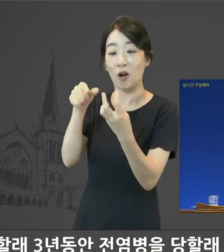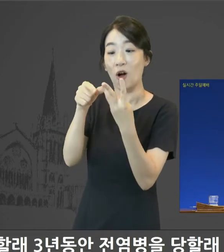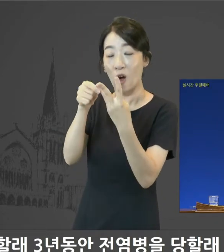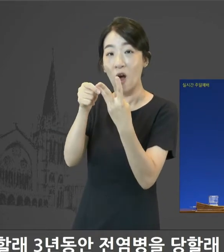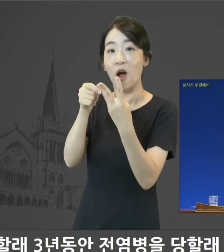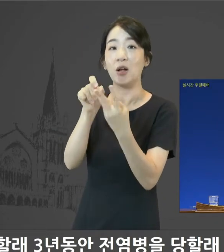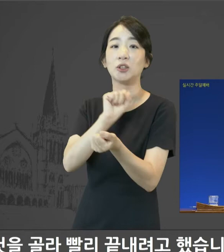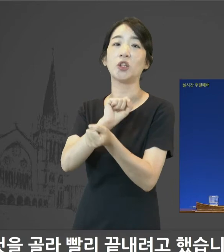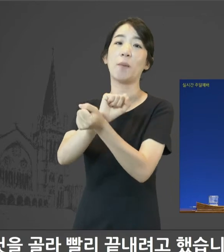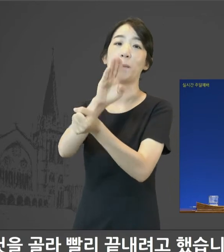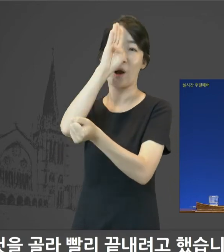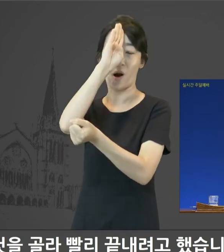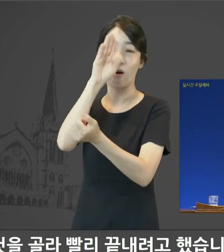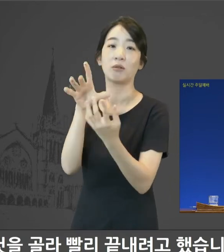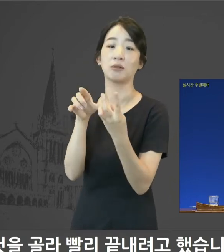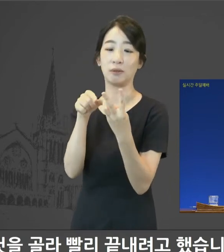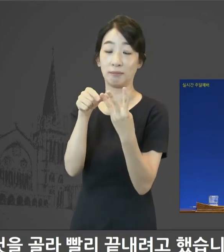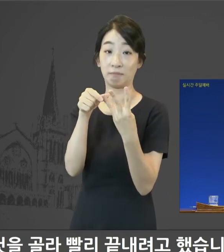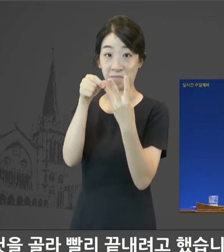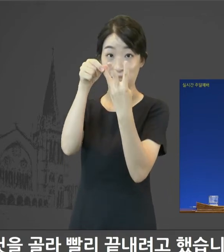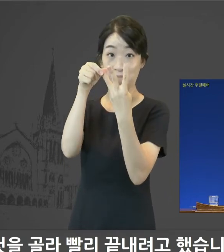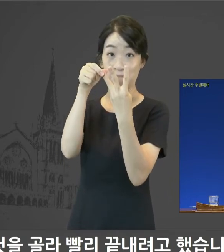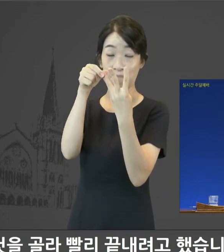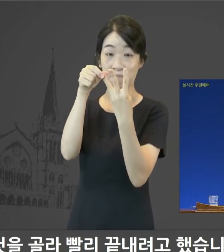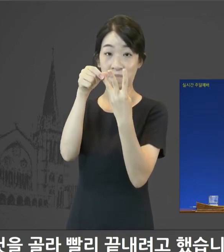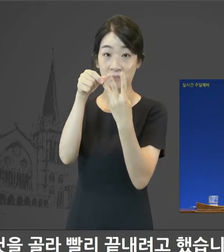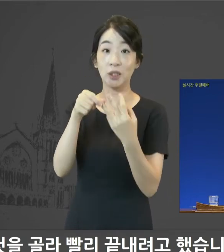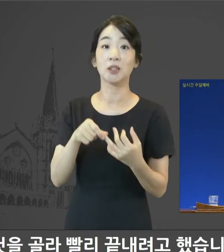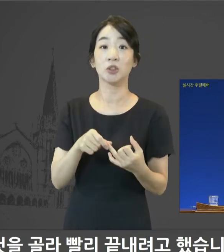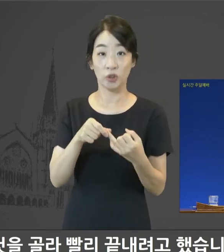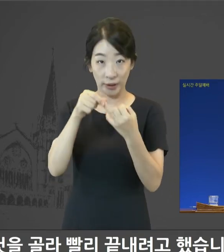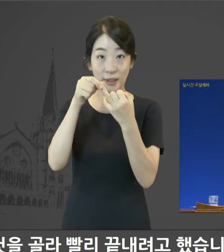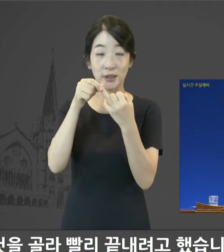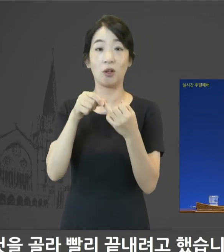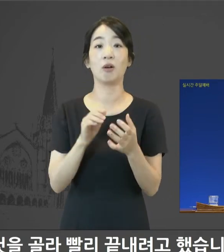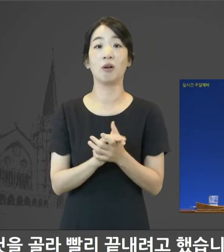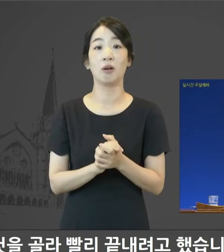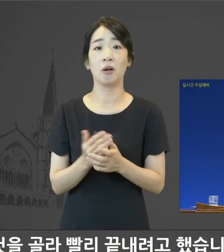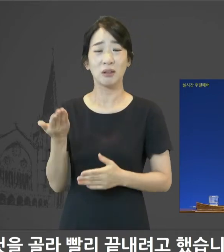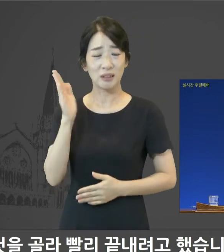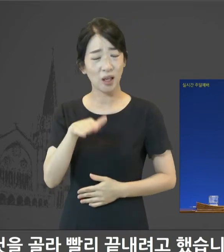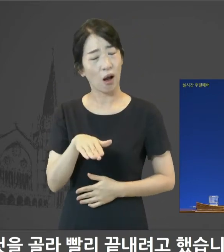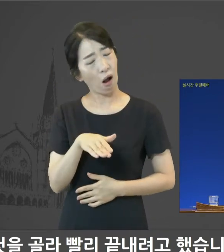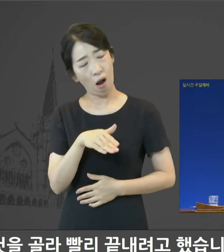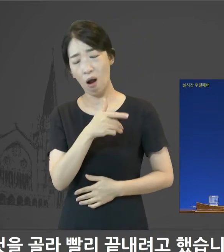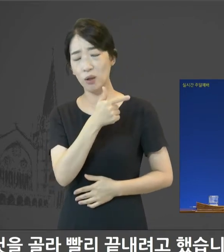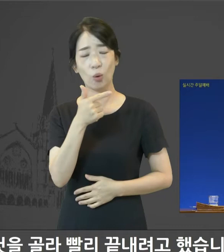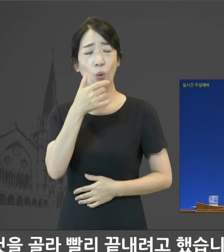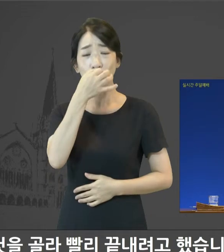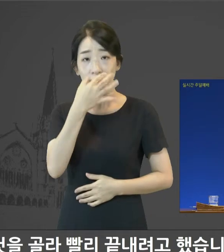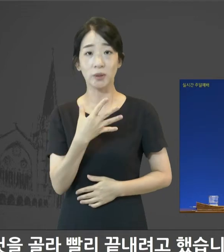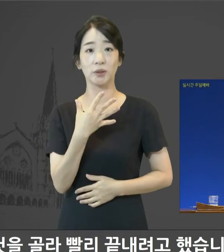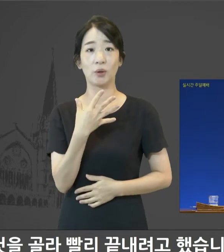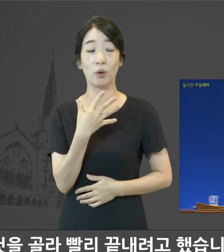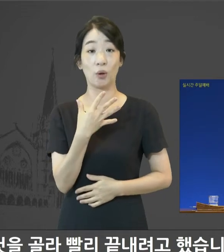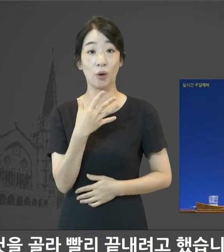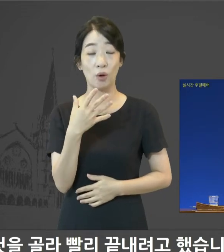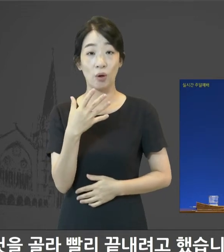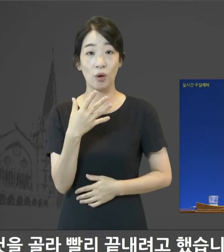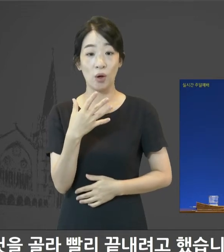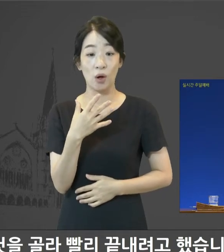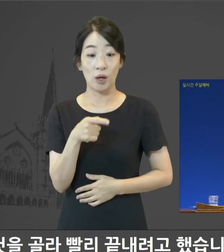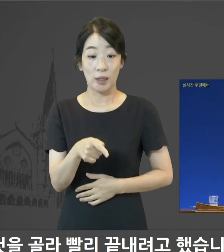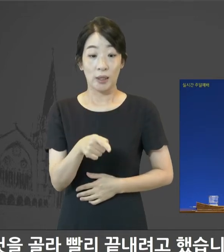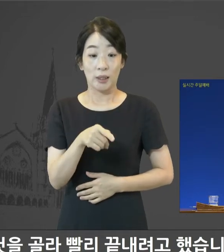택합니다. 근데 이게 생각보다 진짜 힘들었어요. 이게 막 예루살렘의 사람들이